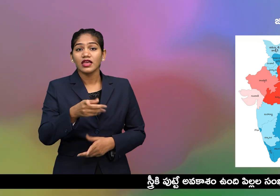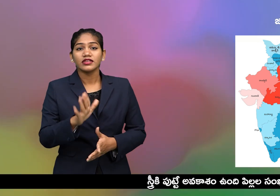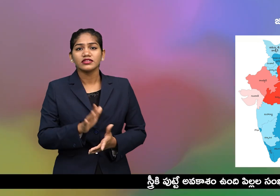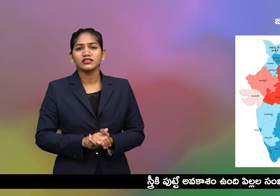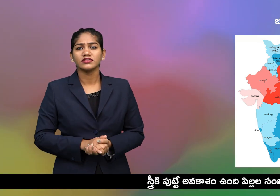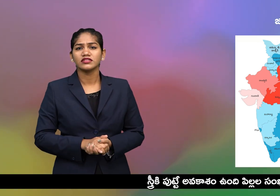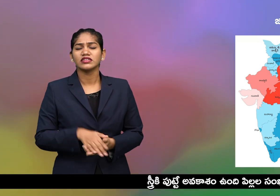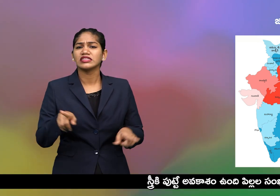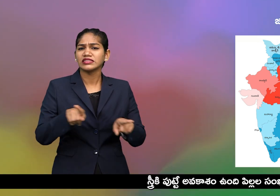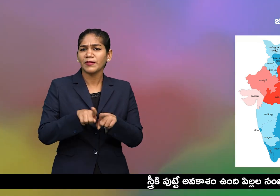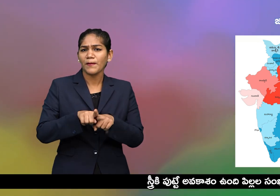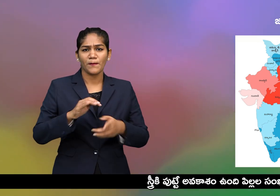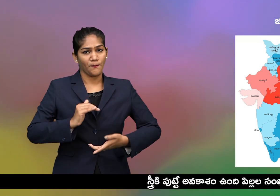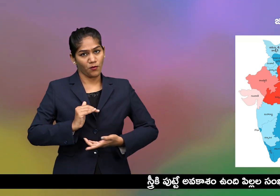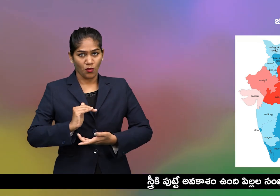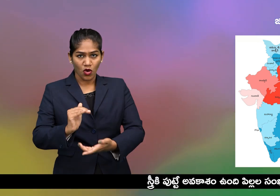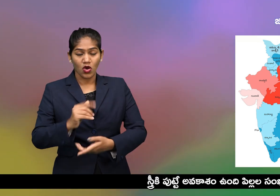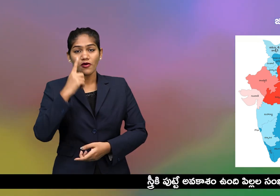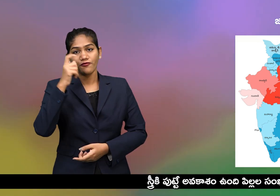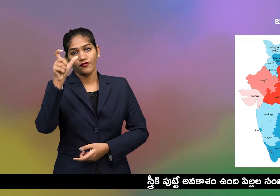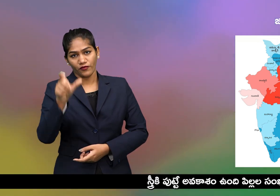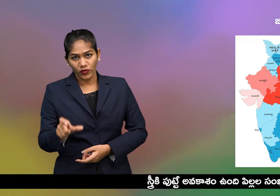స్త్రీకి పుట్టే అవకాశం ఉన్న పిల్లల సంఖ్య.